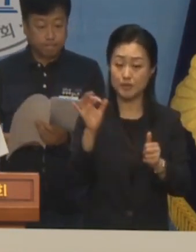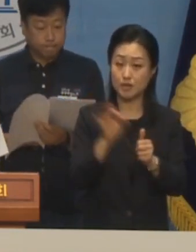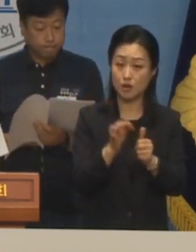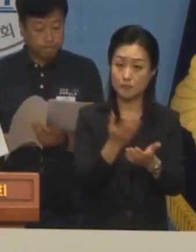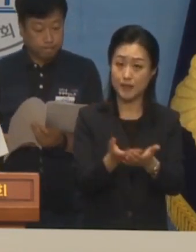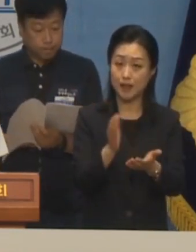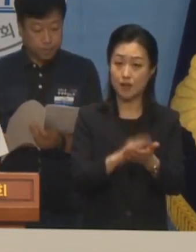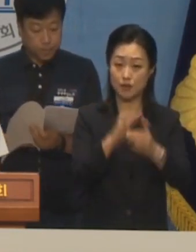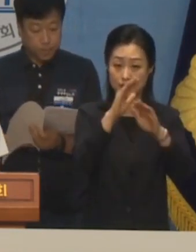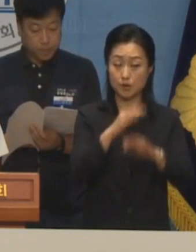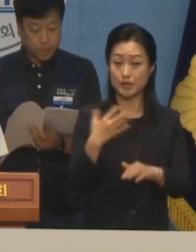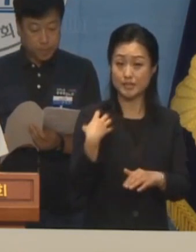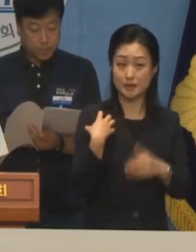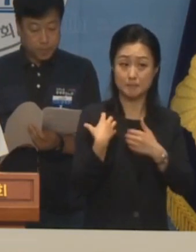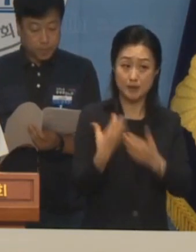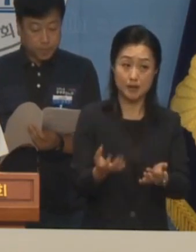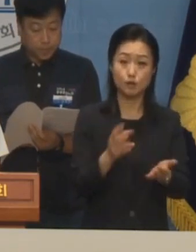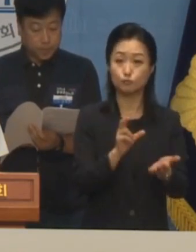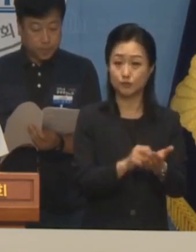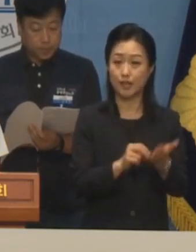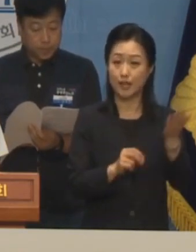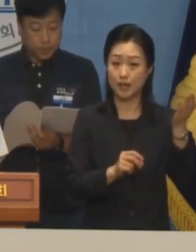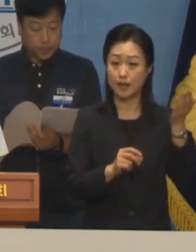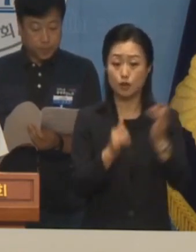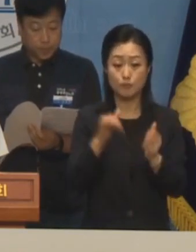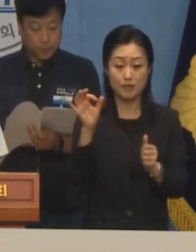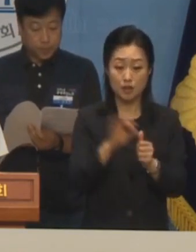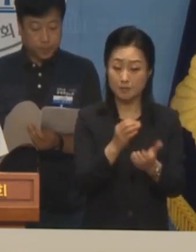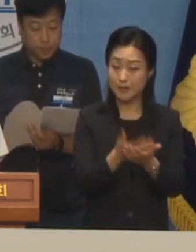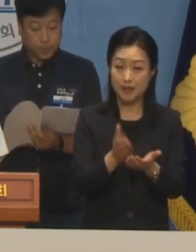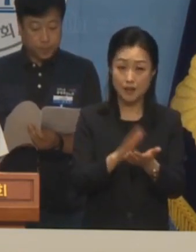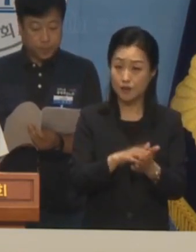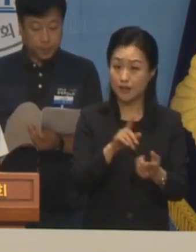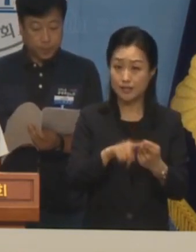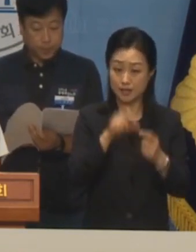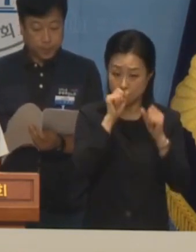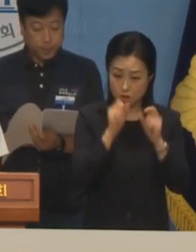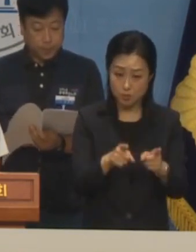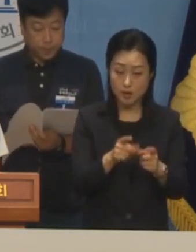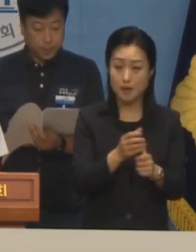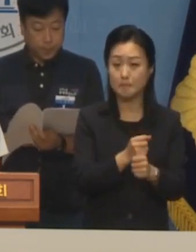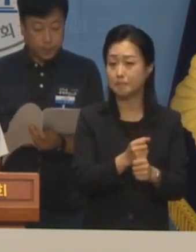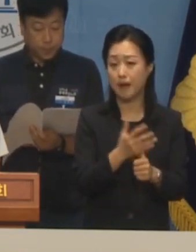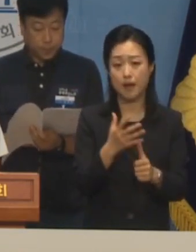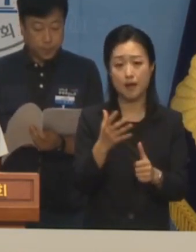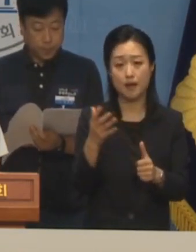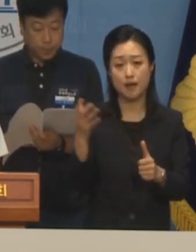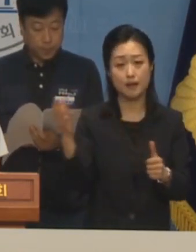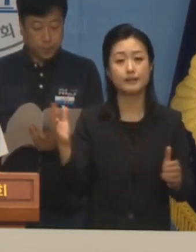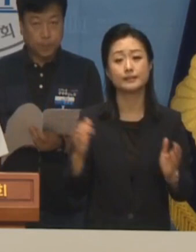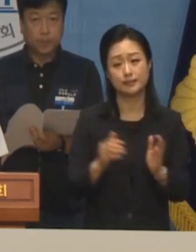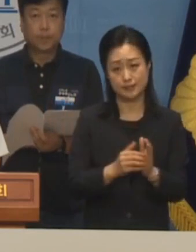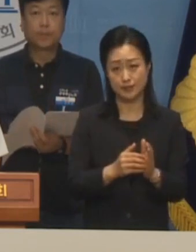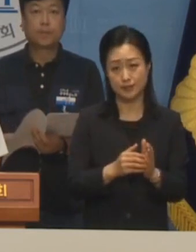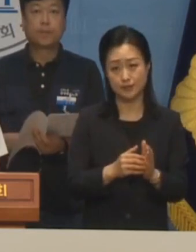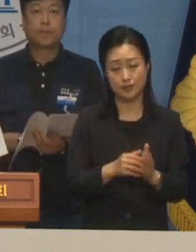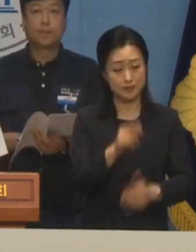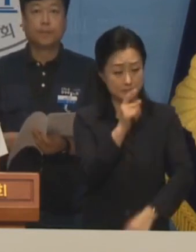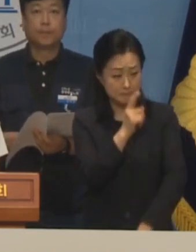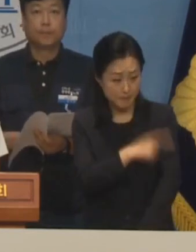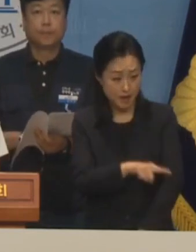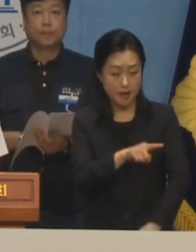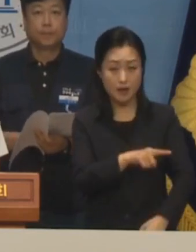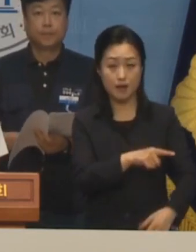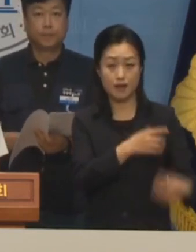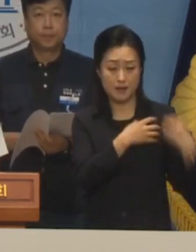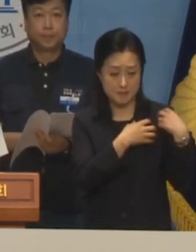국민연금 개혁의 책임을 방기하고 국민연금 개혁의 골든타임을 허망하게 흘려보내는 무능과